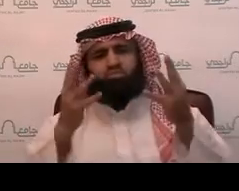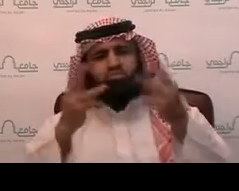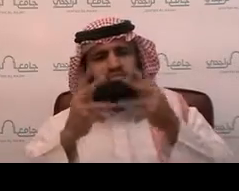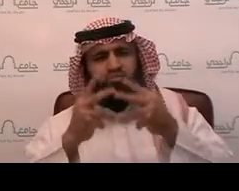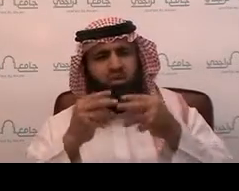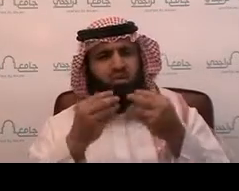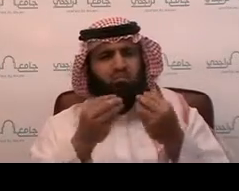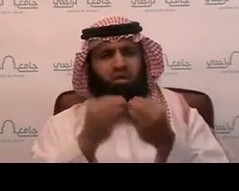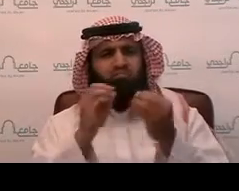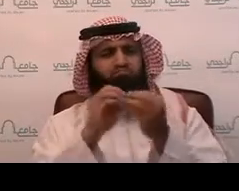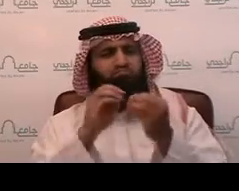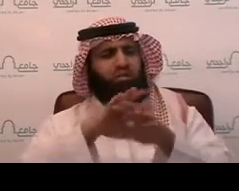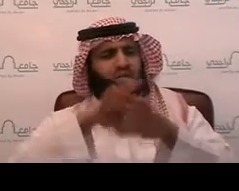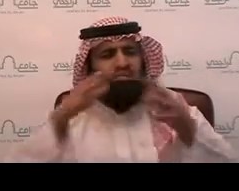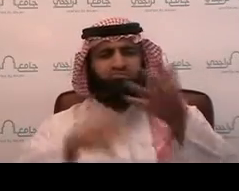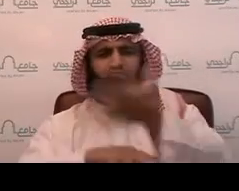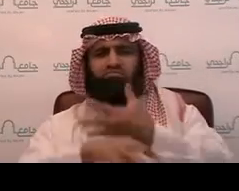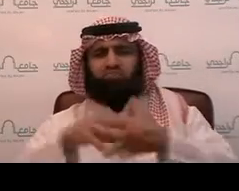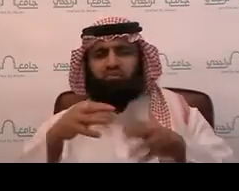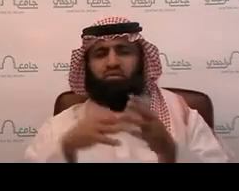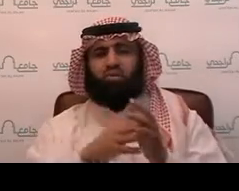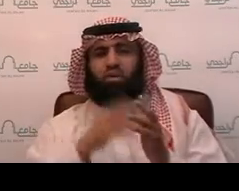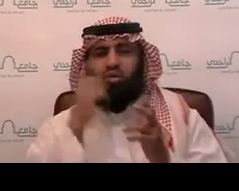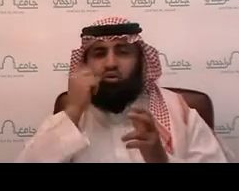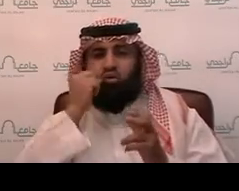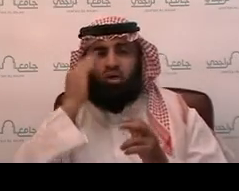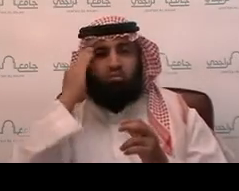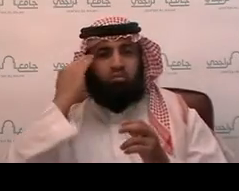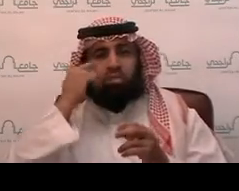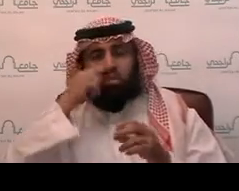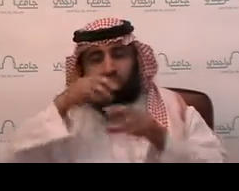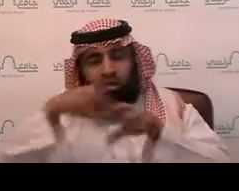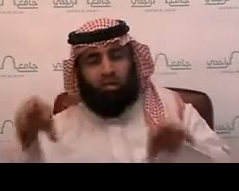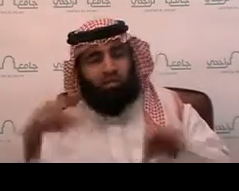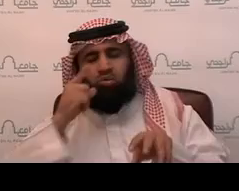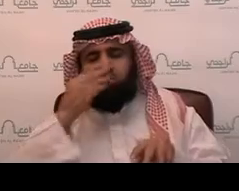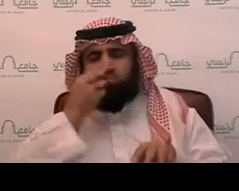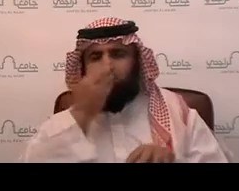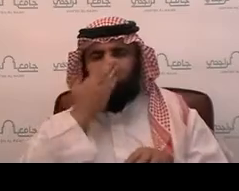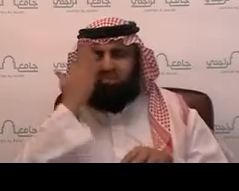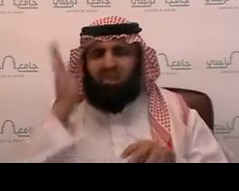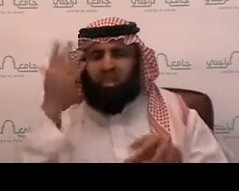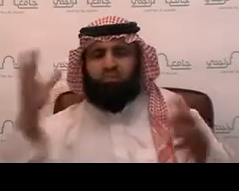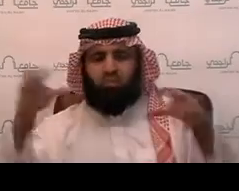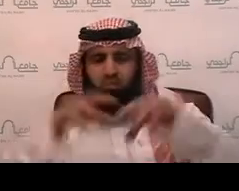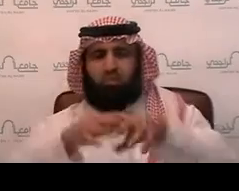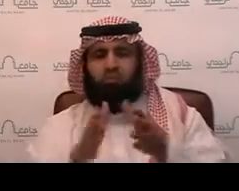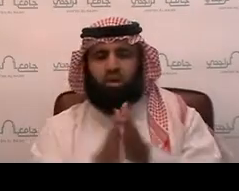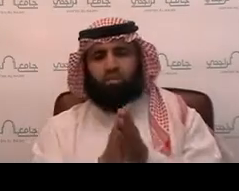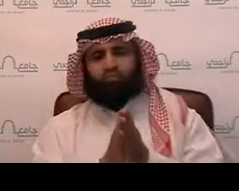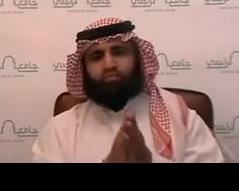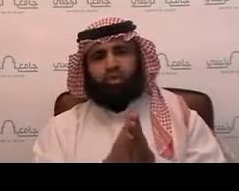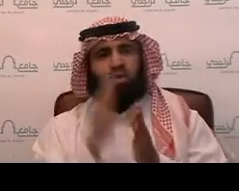الأمور التي لا يجوز فيها الاختلاط، بل المرأة في بيتها خير لها وبيوتهن